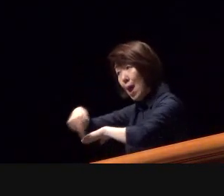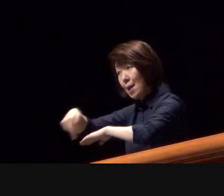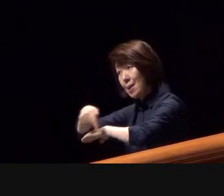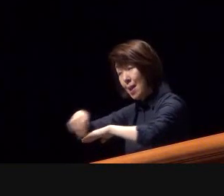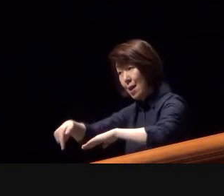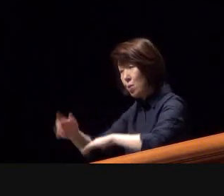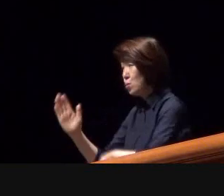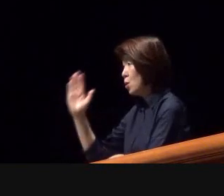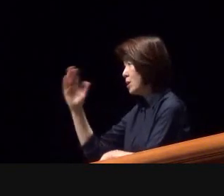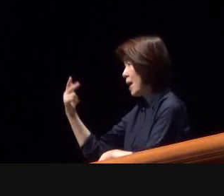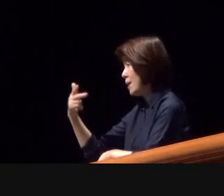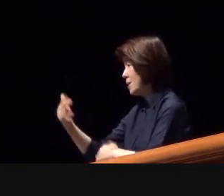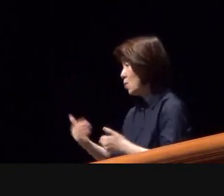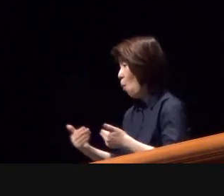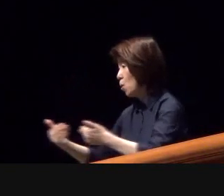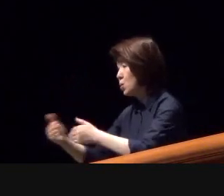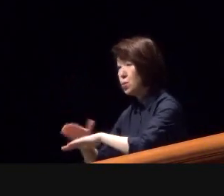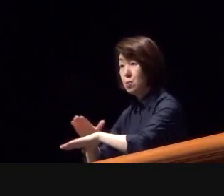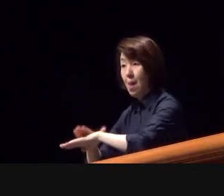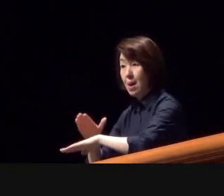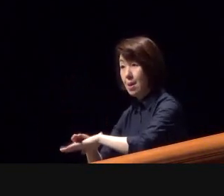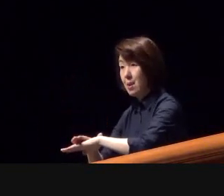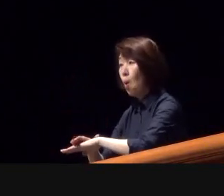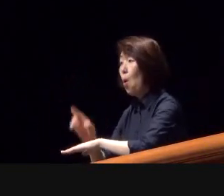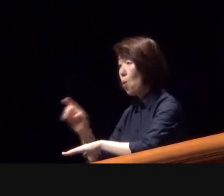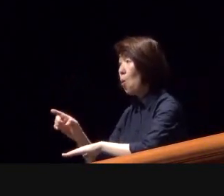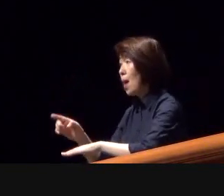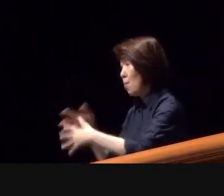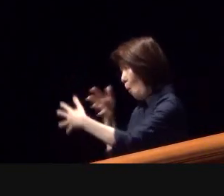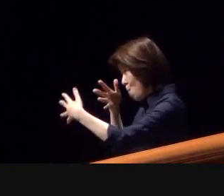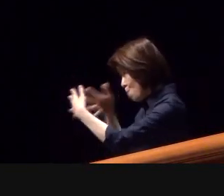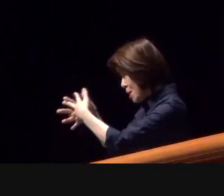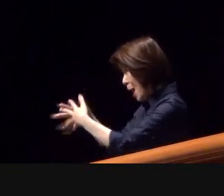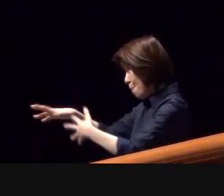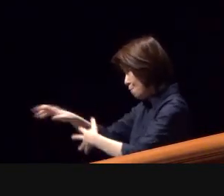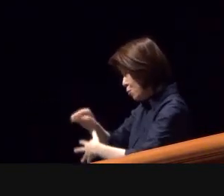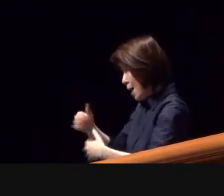治手法、これをですね、見破らなければなりません。